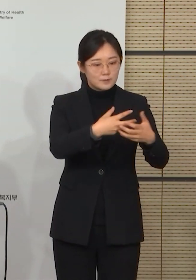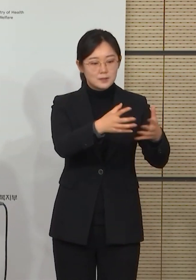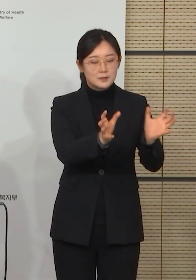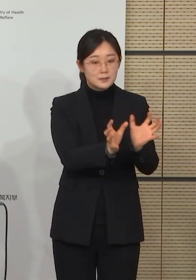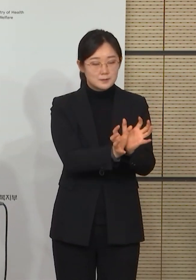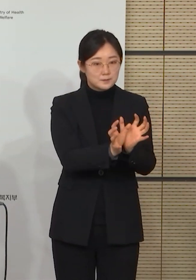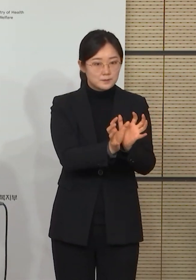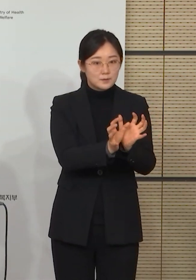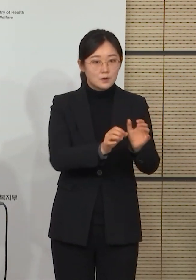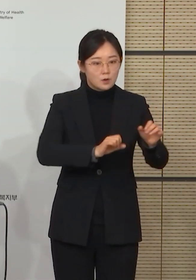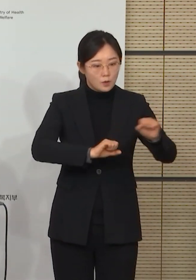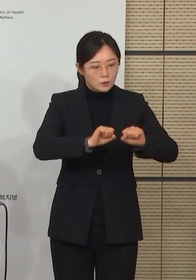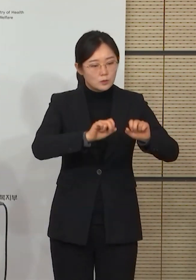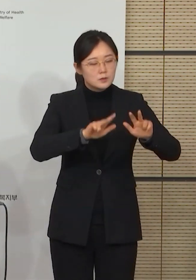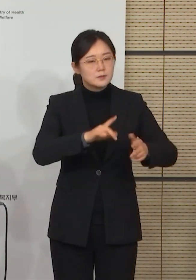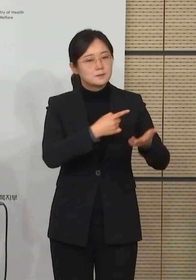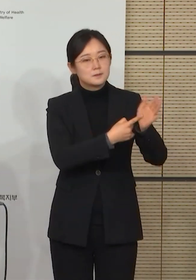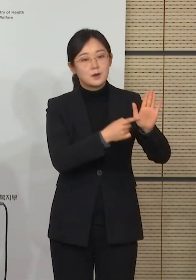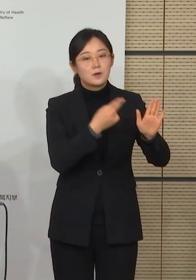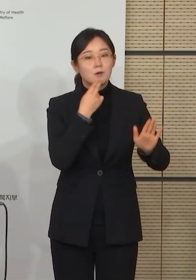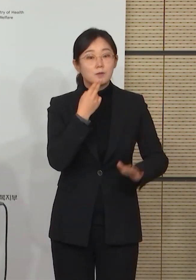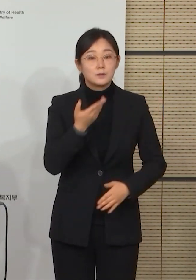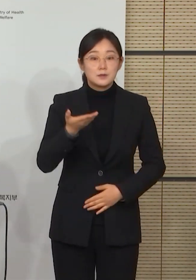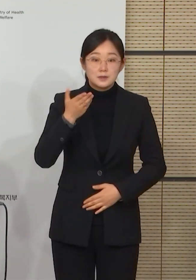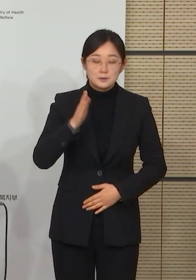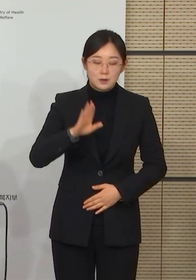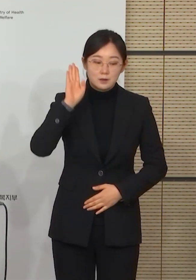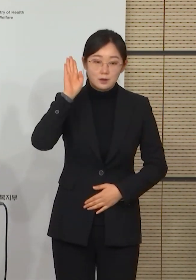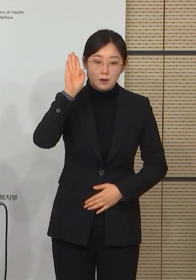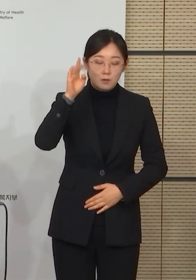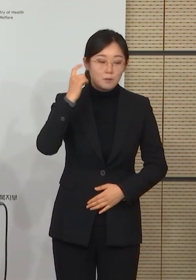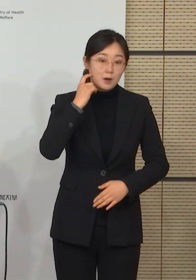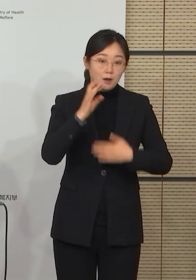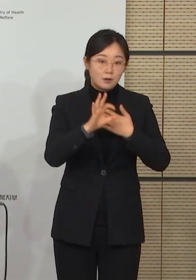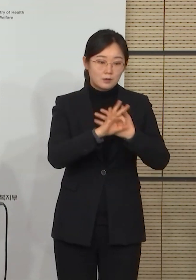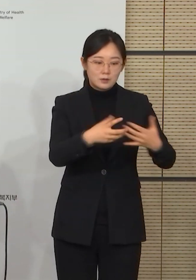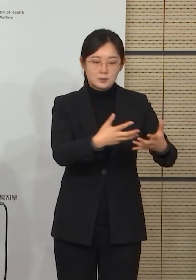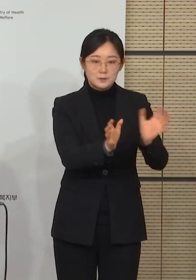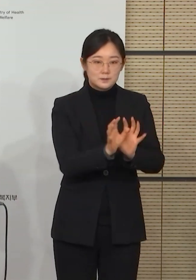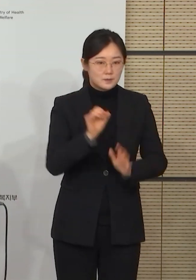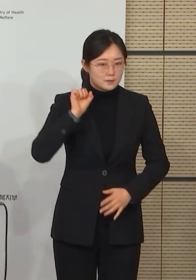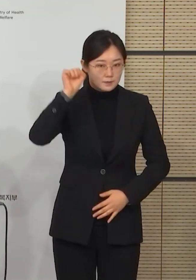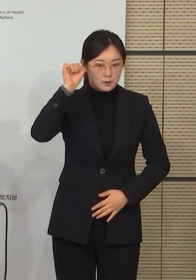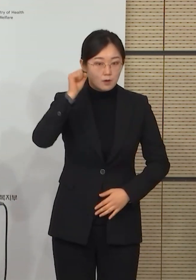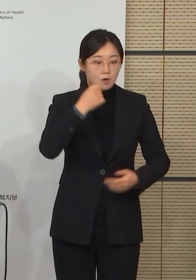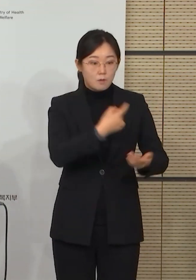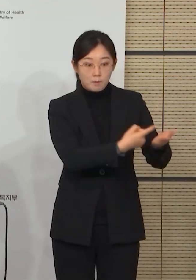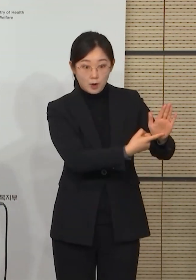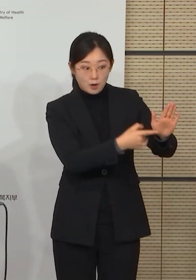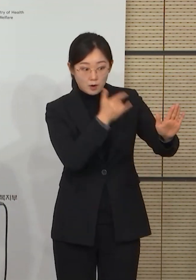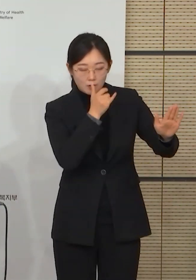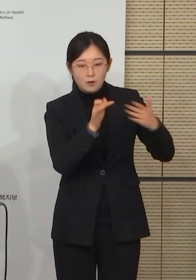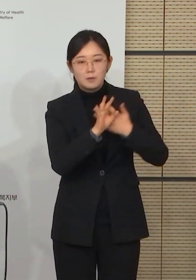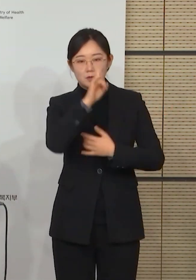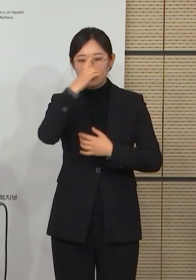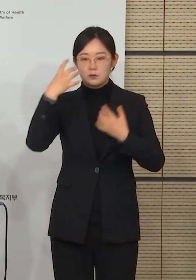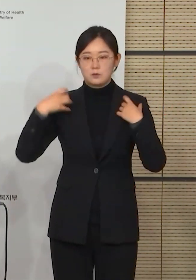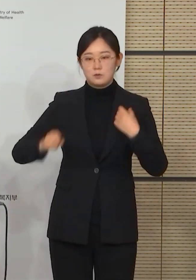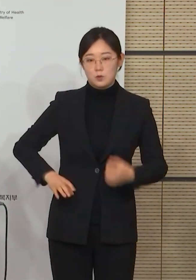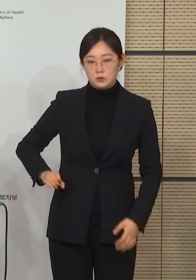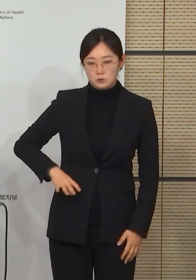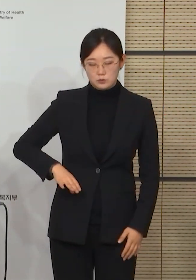입장 표명이 아직은 없지만 만약에 집단 행동을 발표를 한다면 복지부의 구체적인 대응 계획이